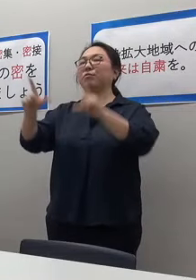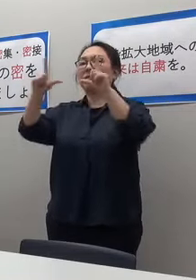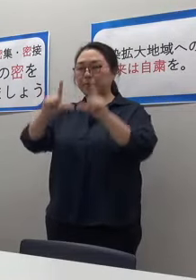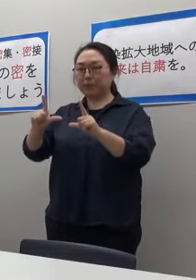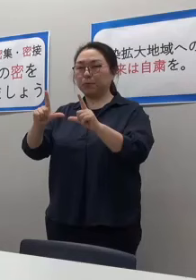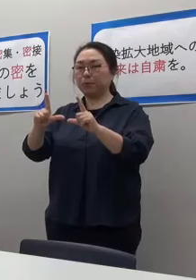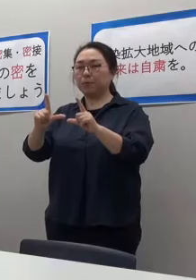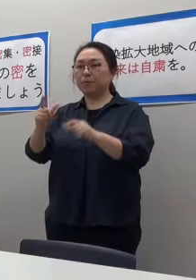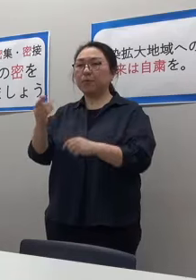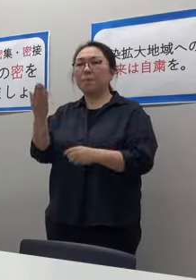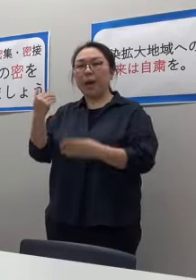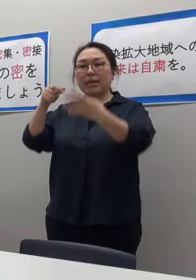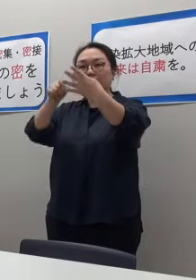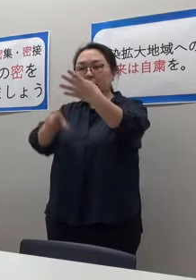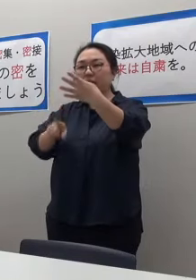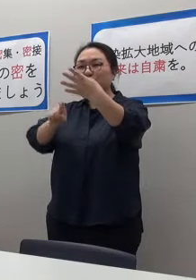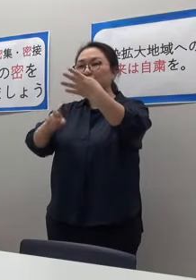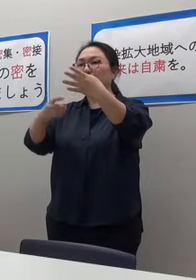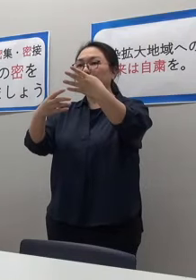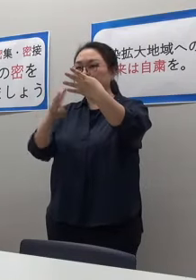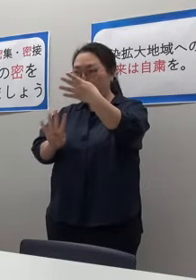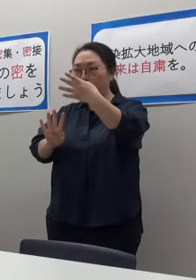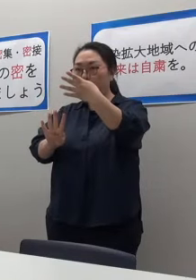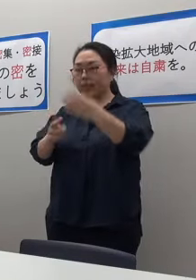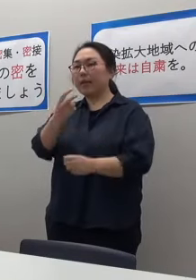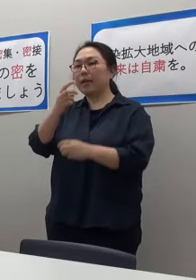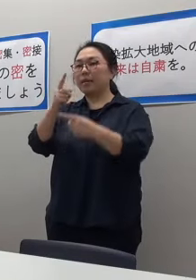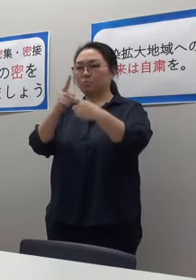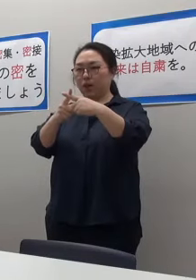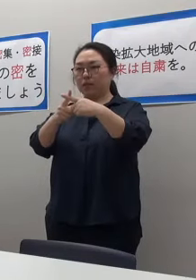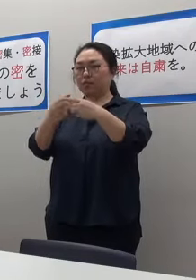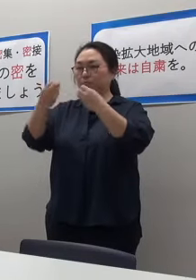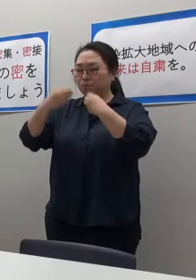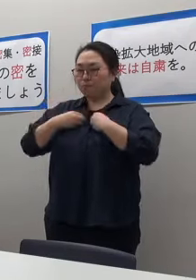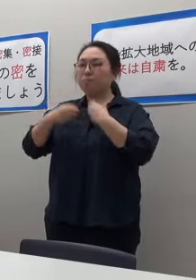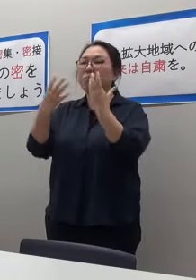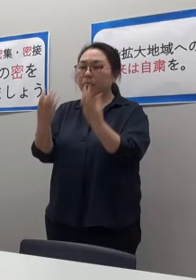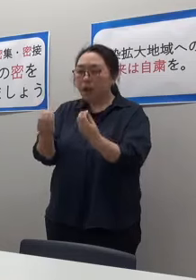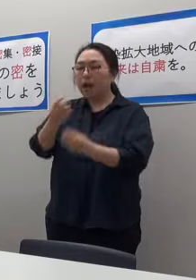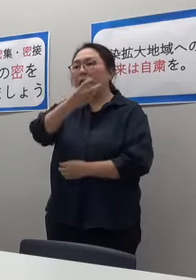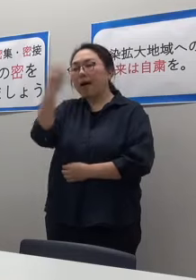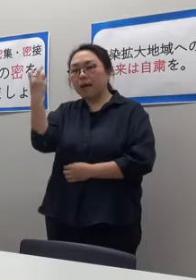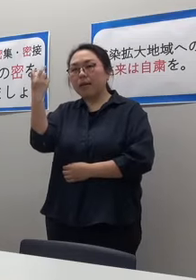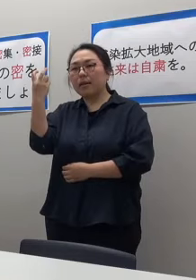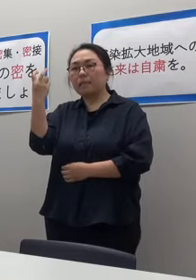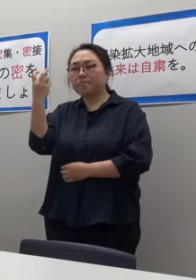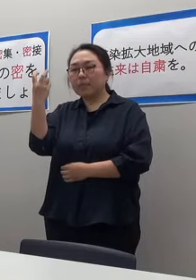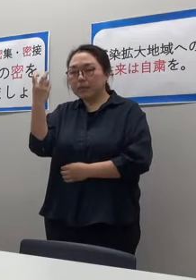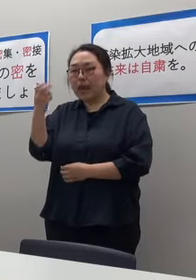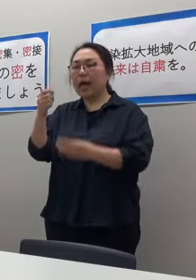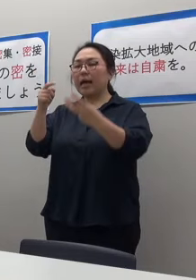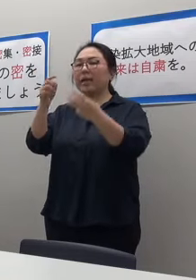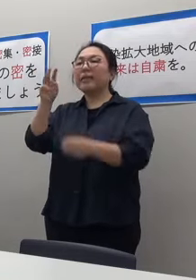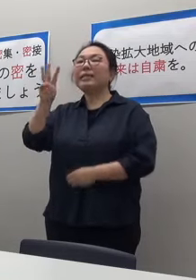も4月14日に陽性であることが確認された本市3例目の患者と勤務先が